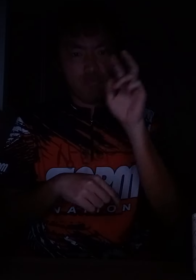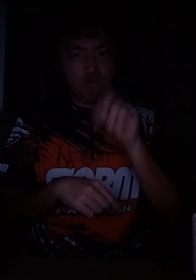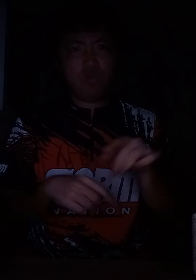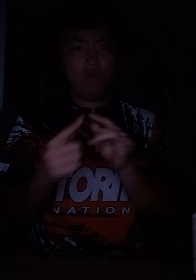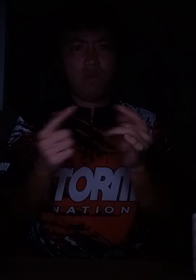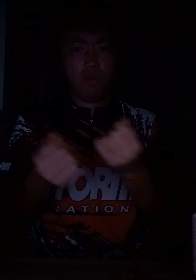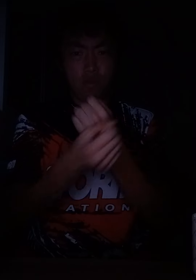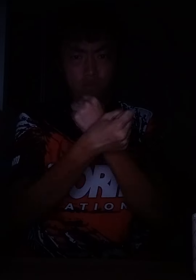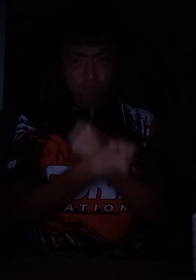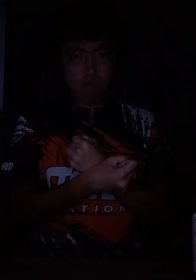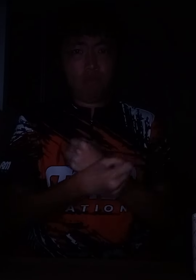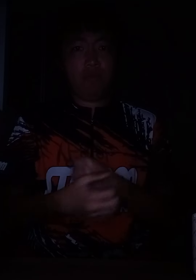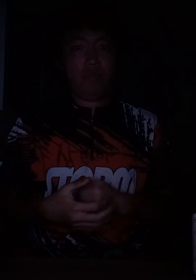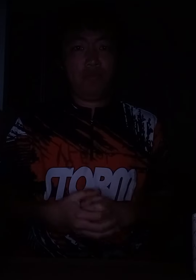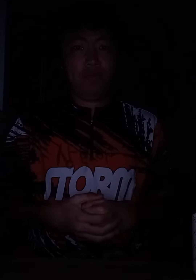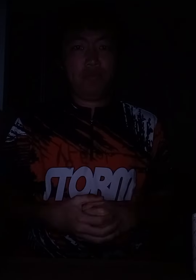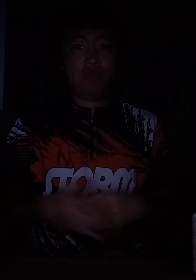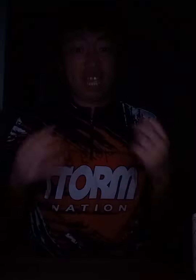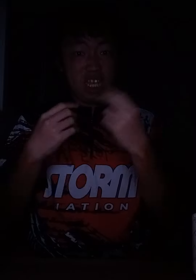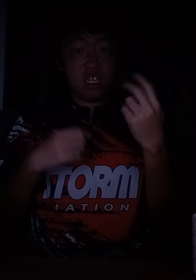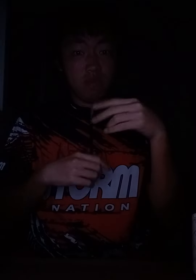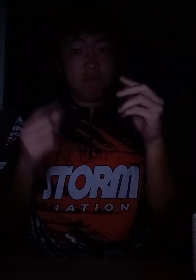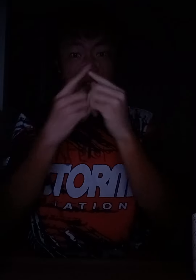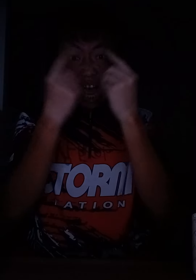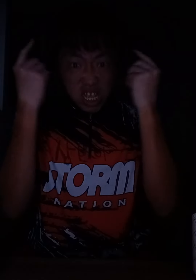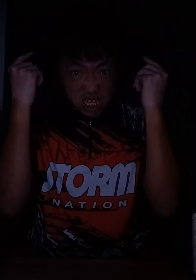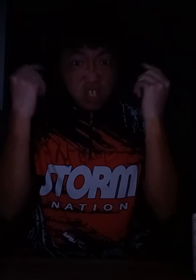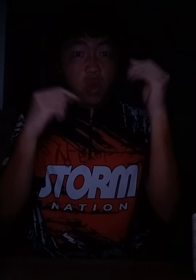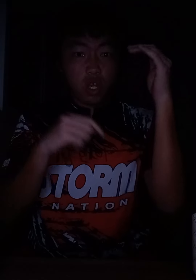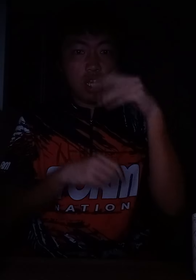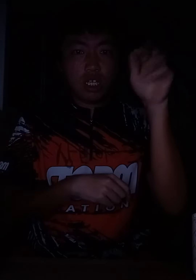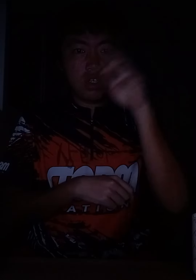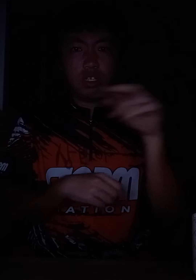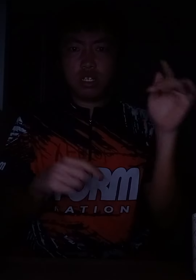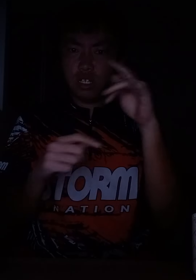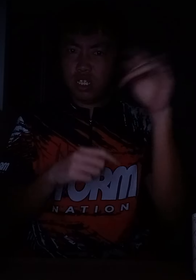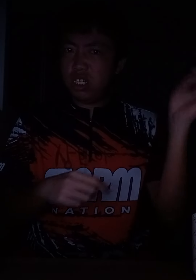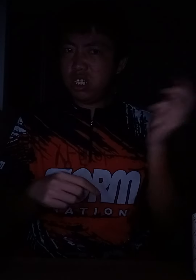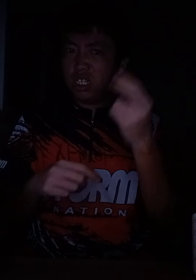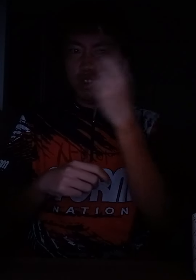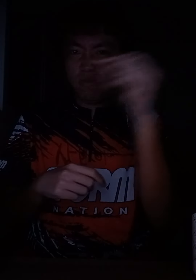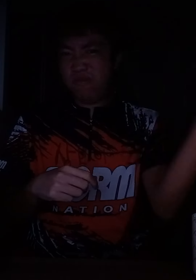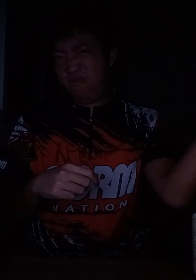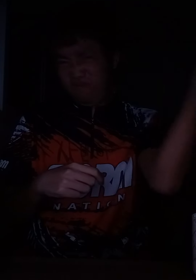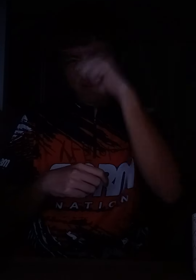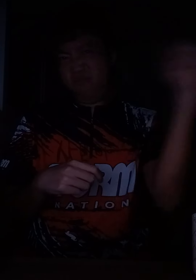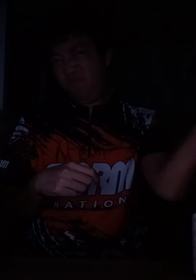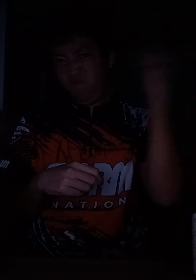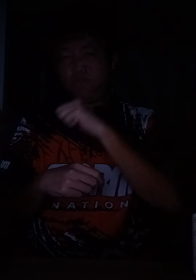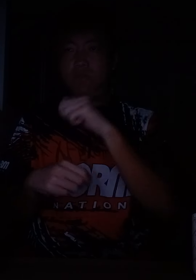혐의로 체포했습니다. A씨는 마스크 착용을 권하는 다른 시민을 가방으로 때리기도 한 것으로